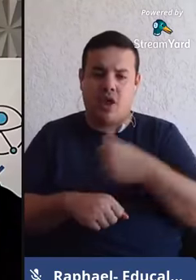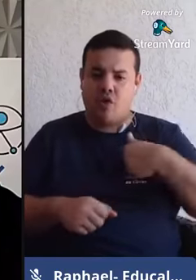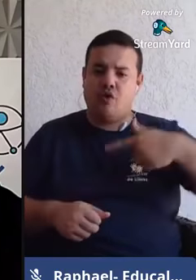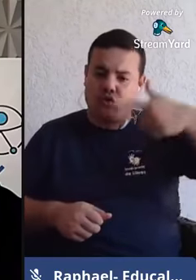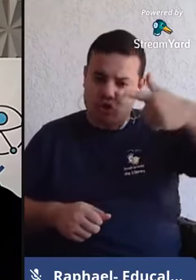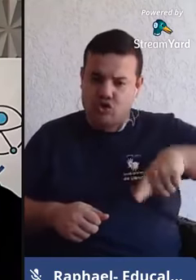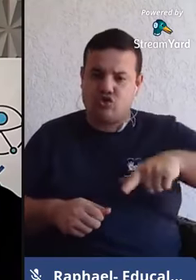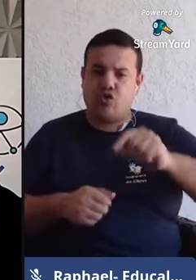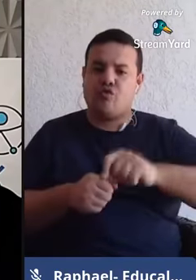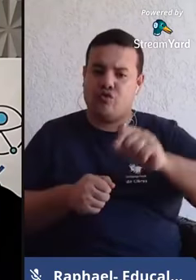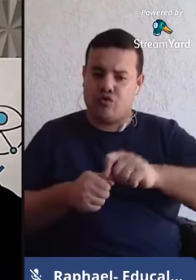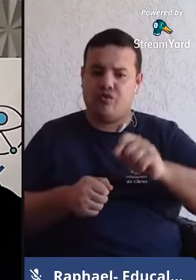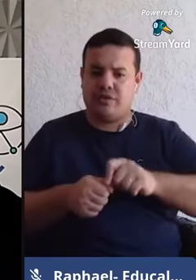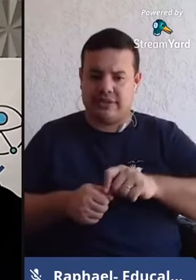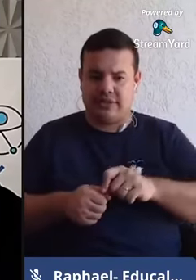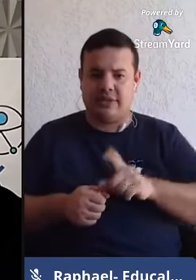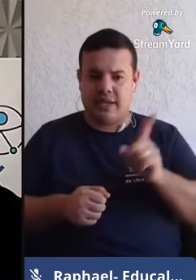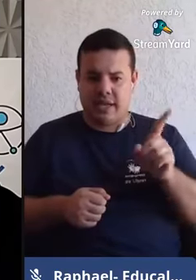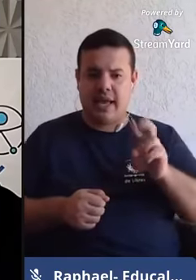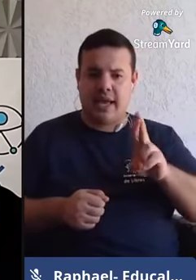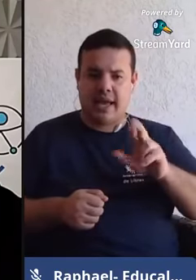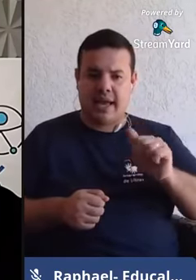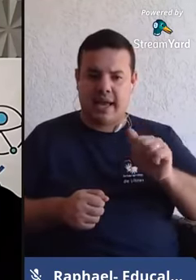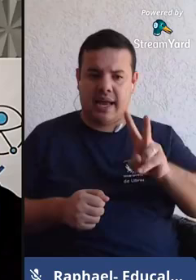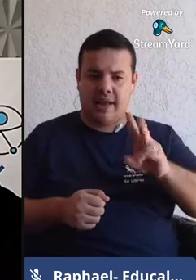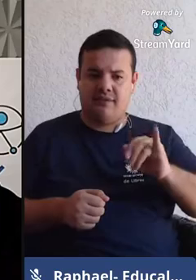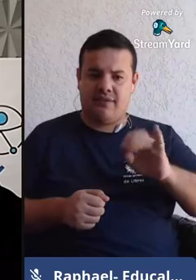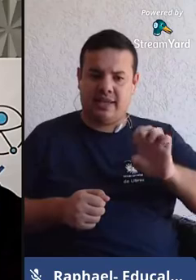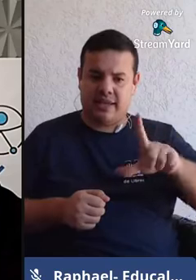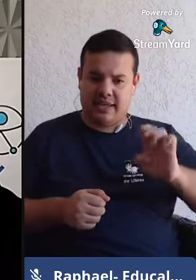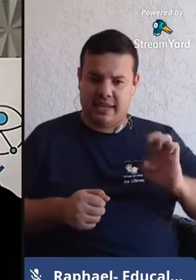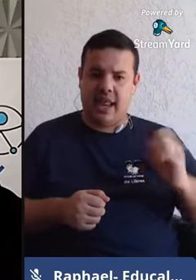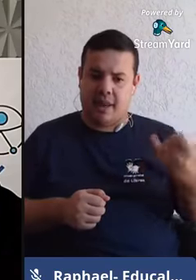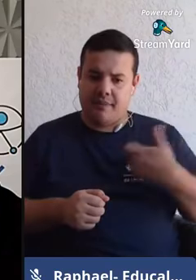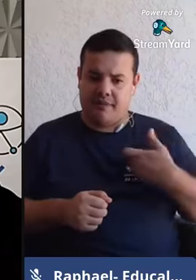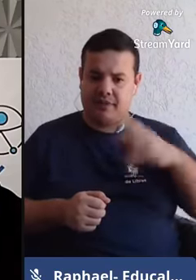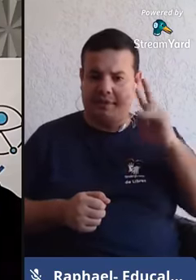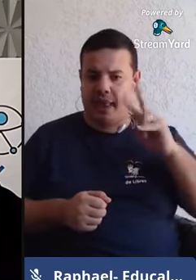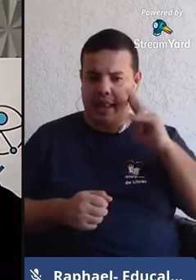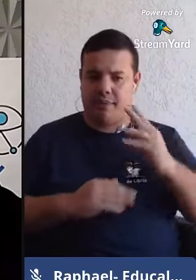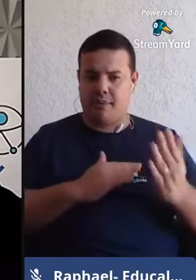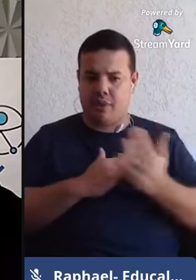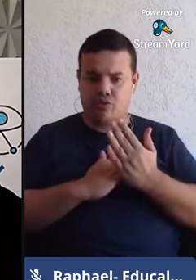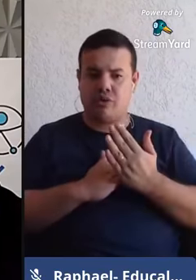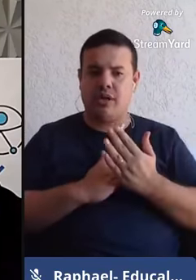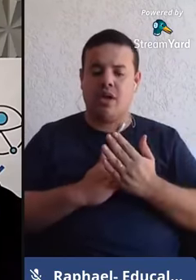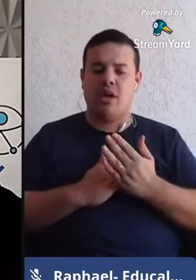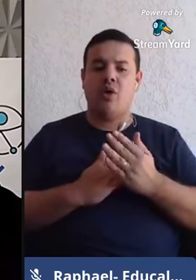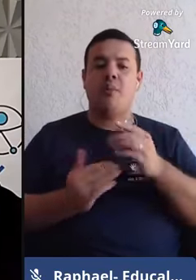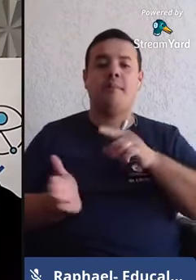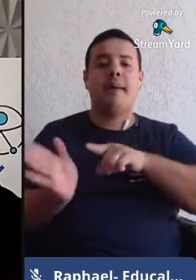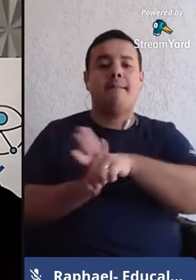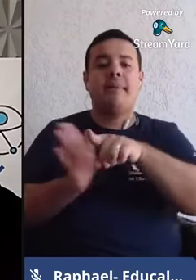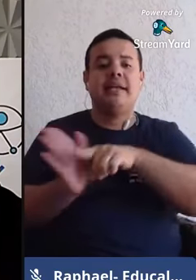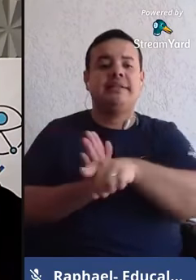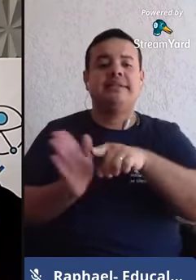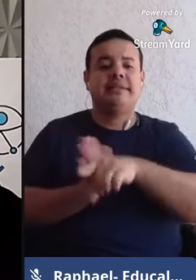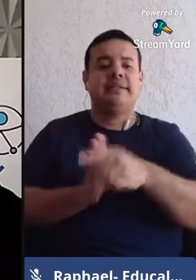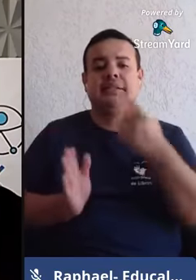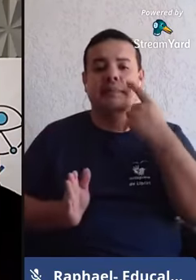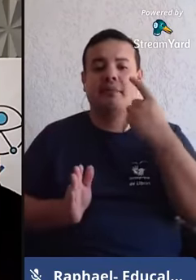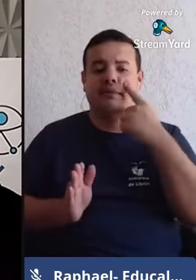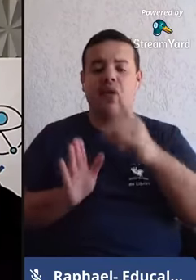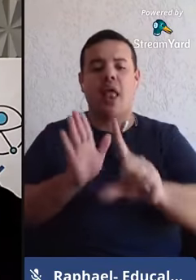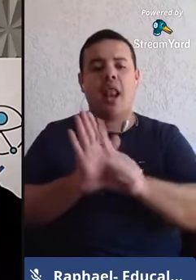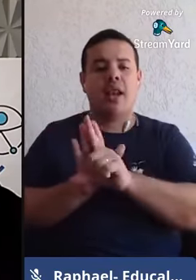isso. Me lembra disso, Ravelli? Pessoal, me lembra disso. Uma pesquisa que a gente fez para atingir o pessoal da lei de cotas,